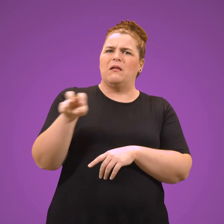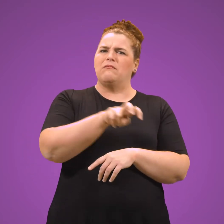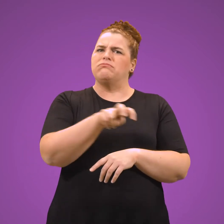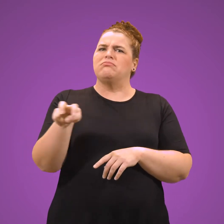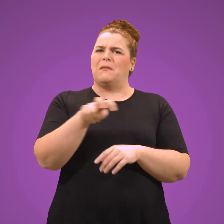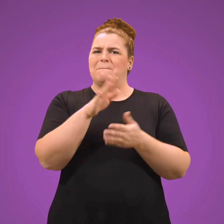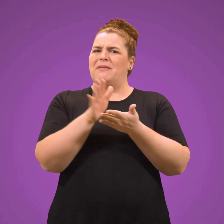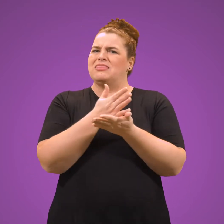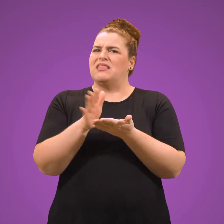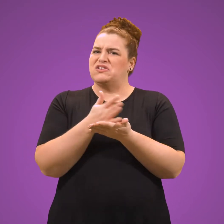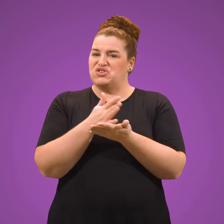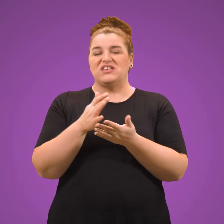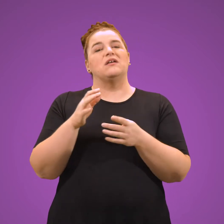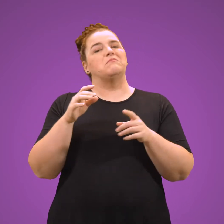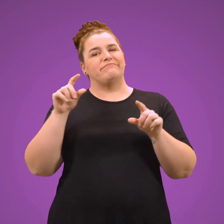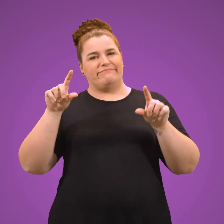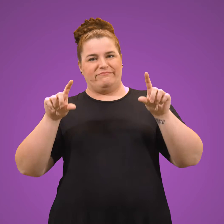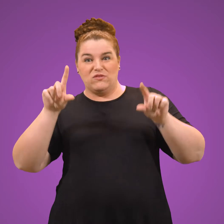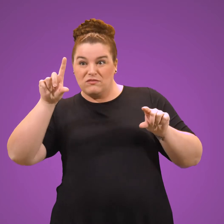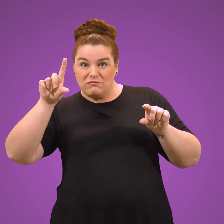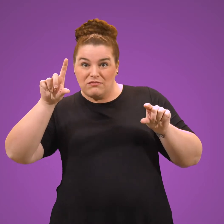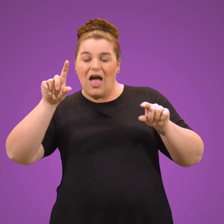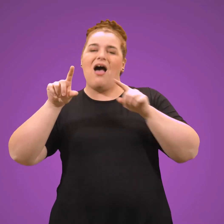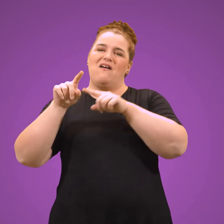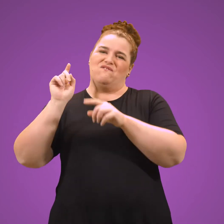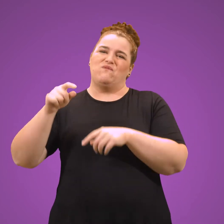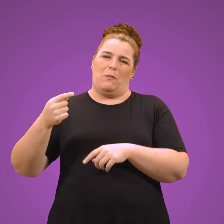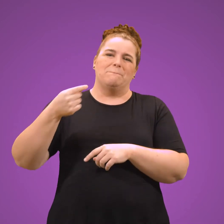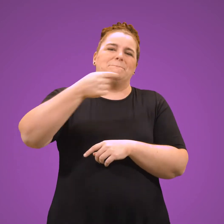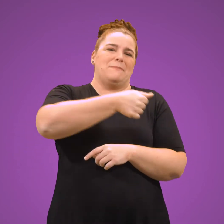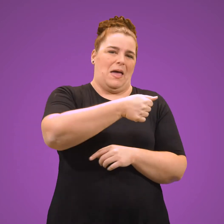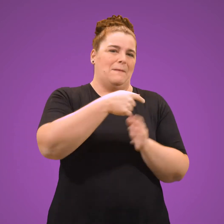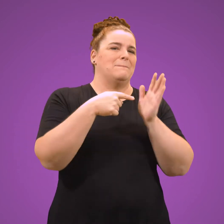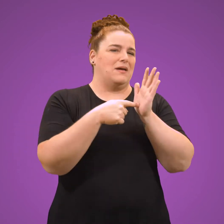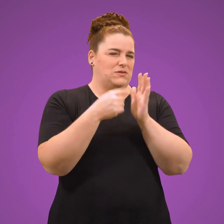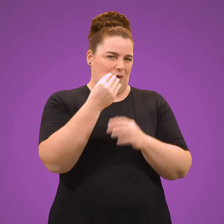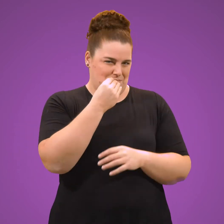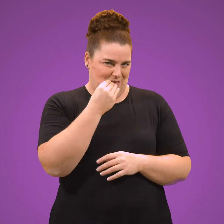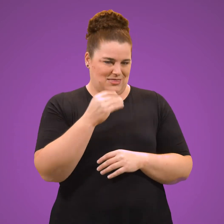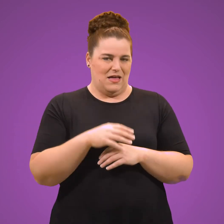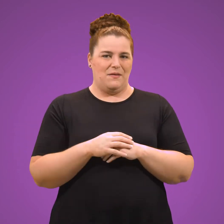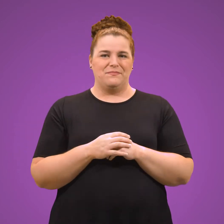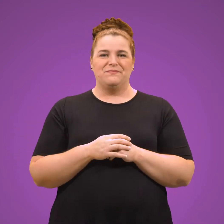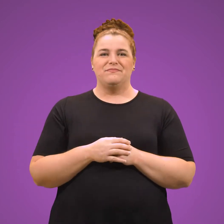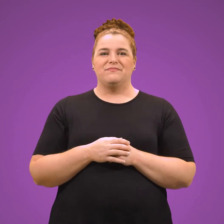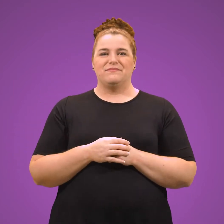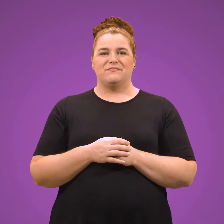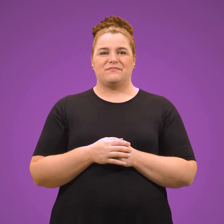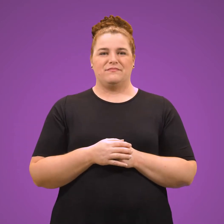Un parent peut également devoir payer une pension alimentaire pour enfants à l'autre parent quand il exerce la garde partagée des